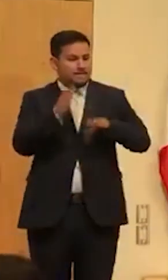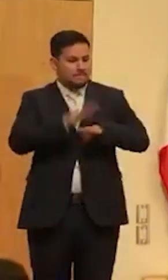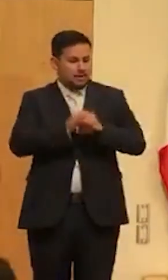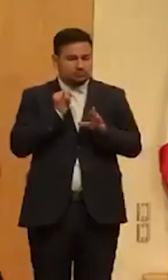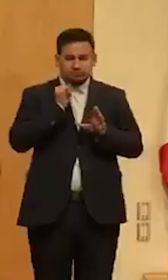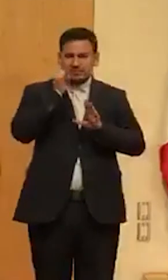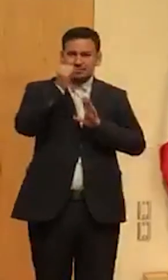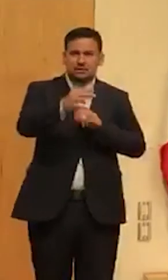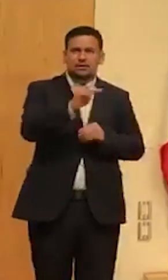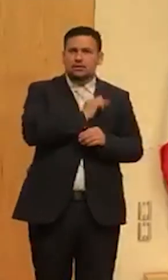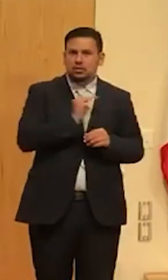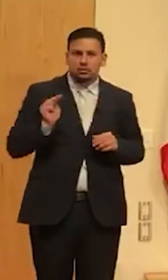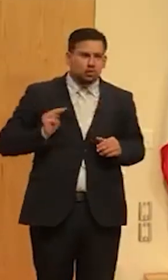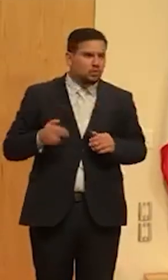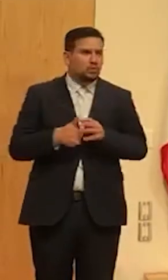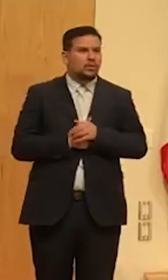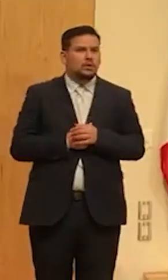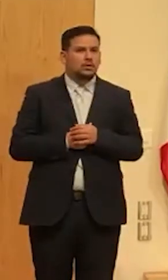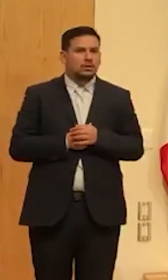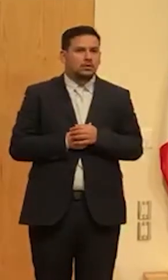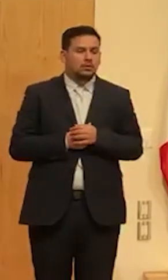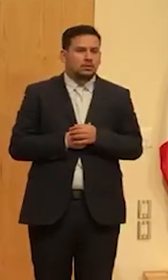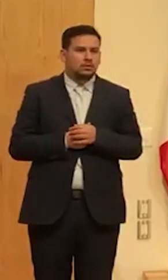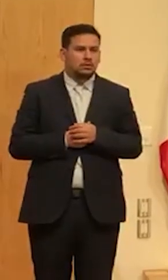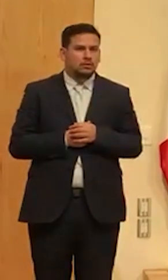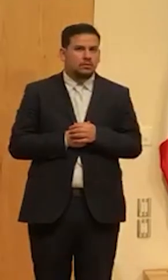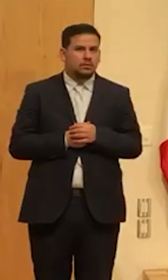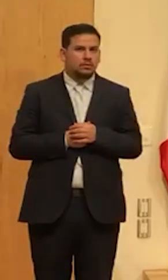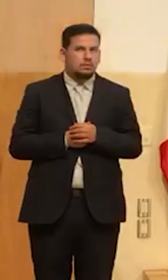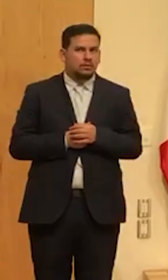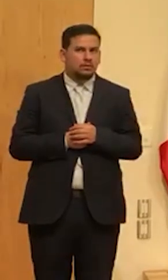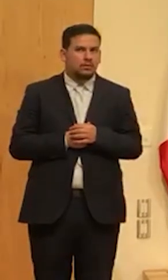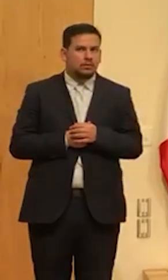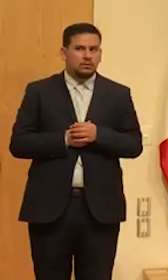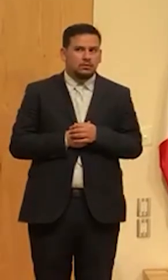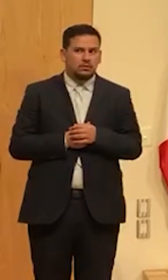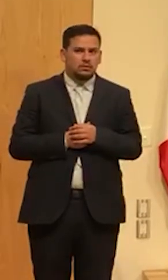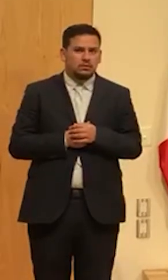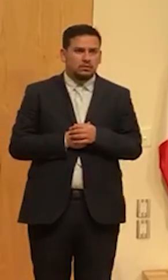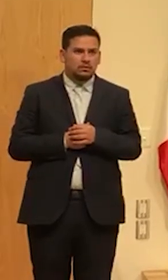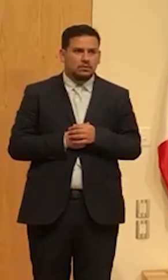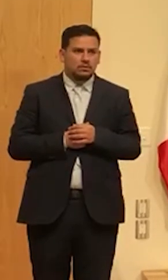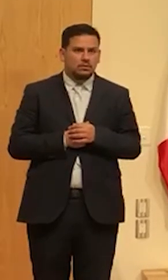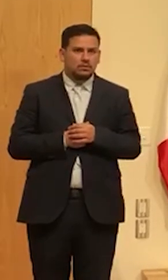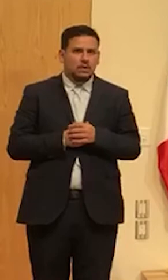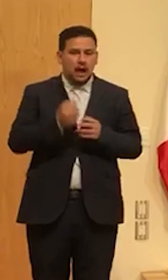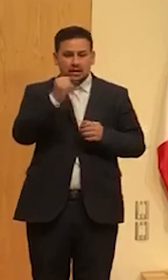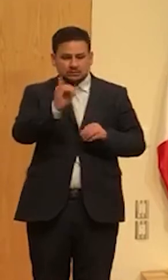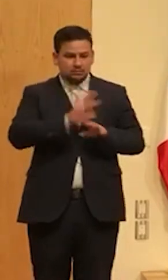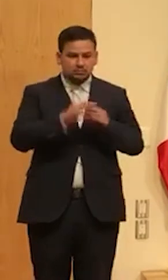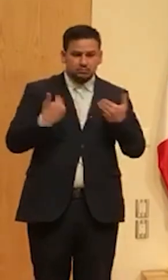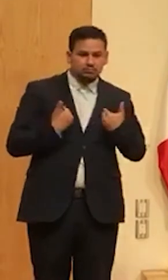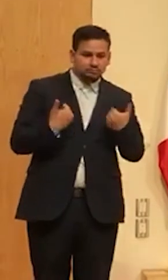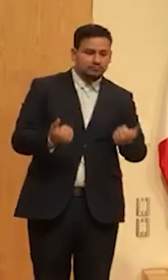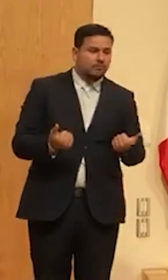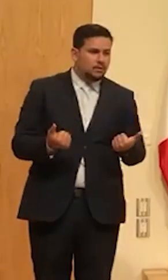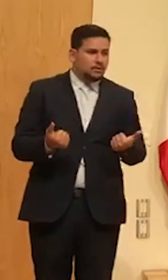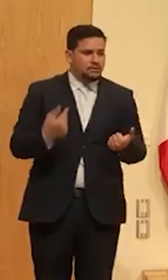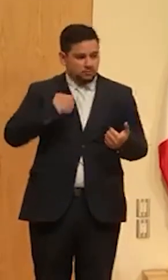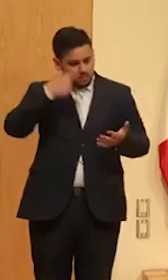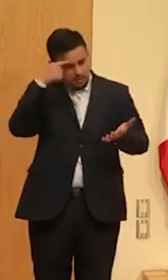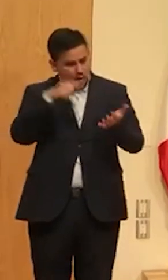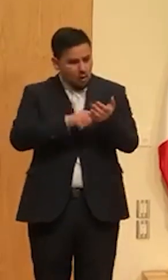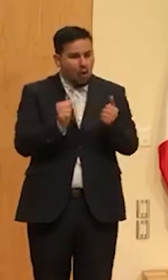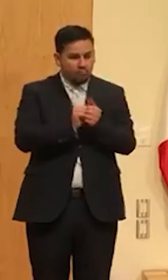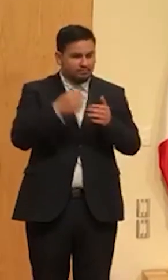allá de nosotros. Es momento de hablar por todas y por todos. Así lo entiendo y creo